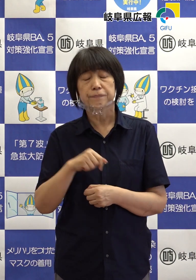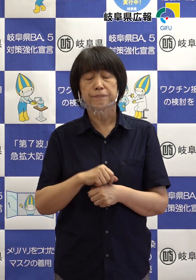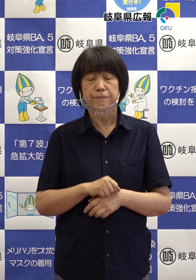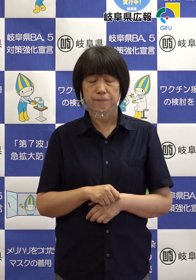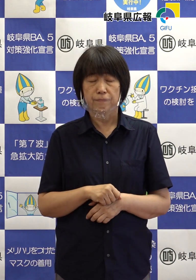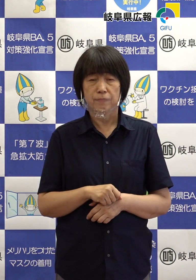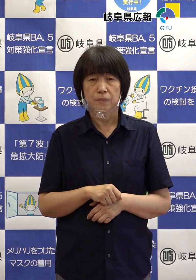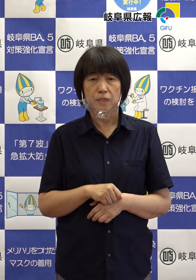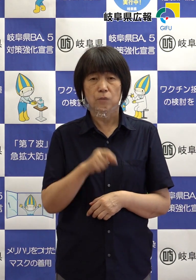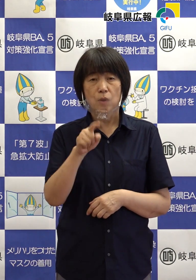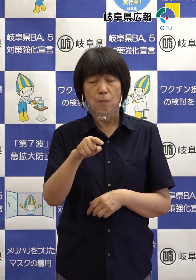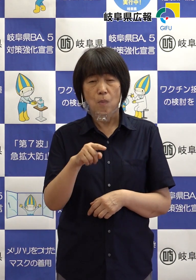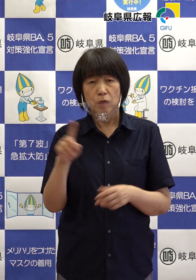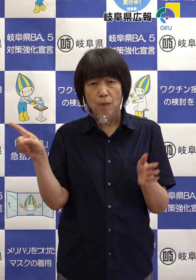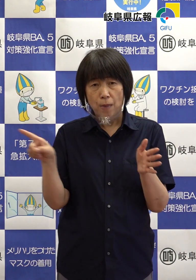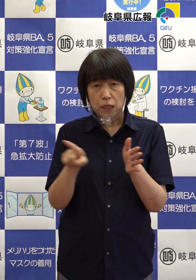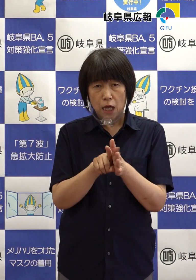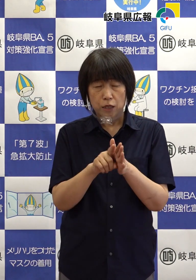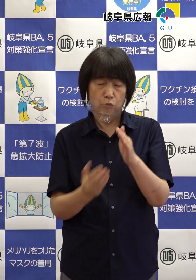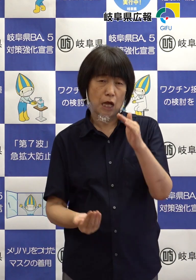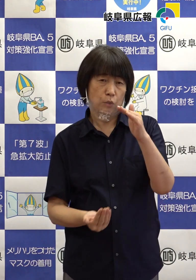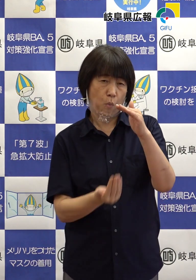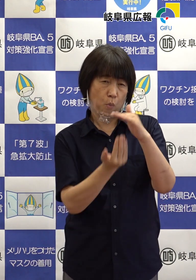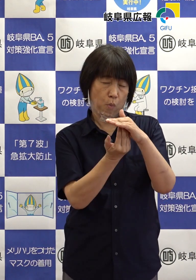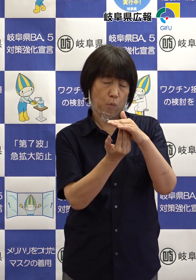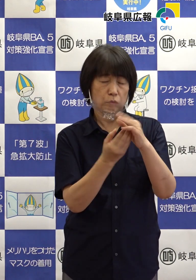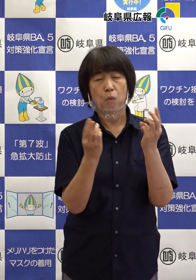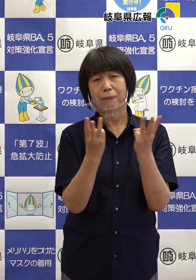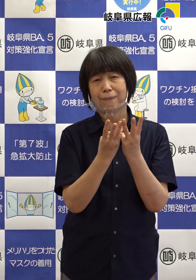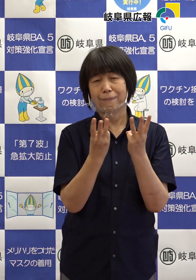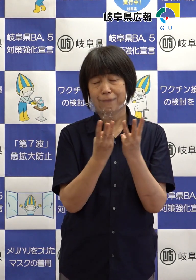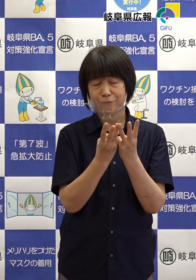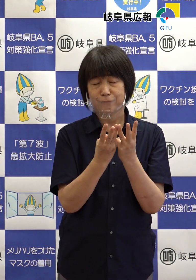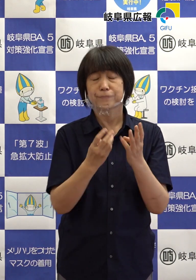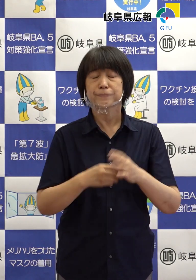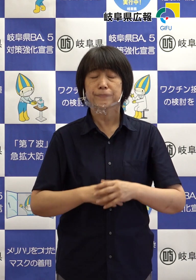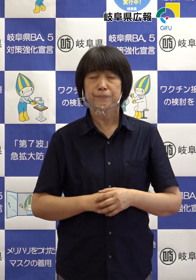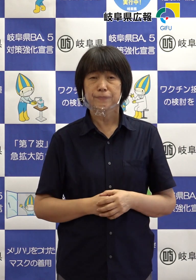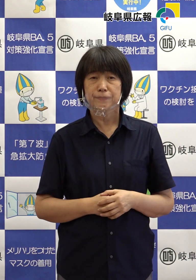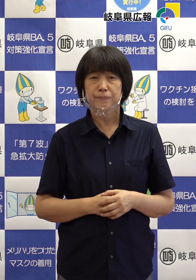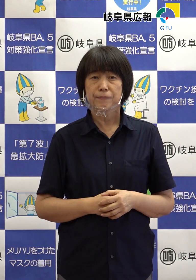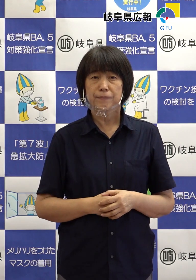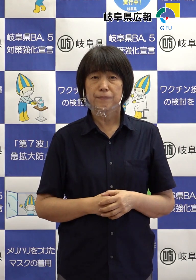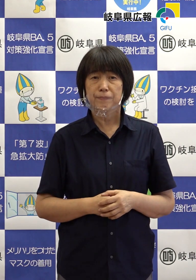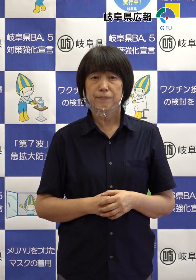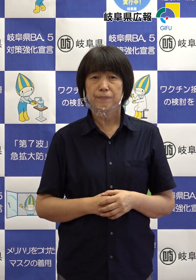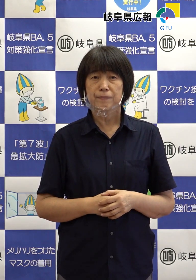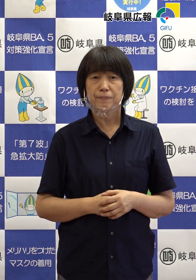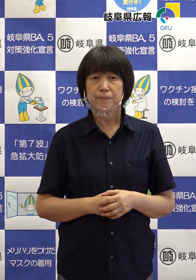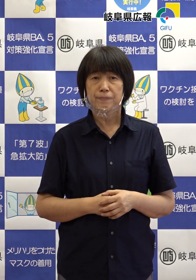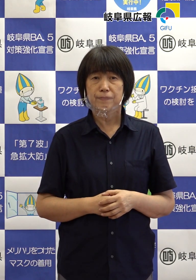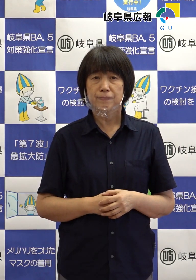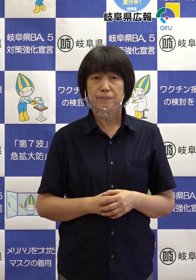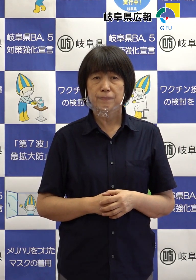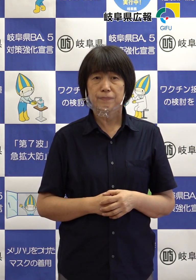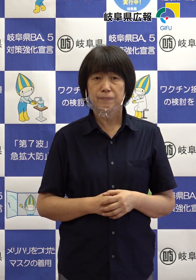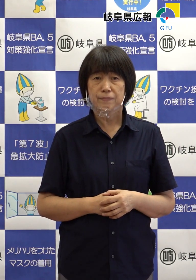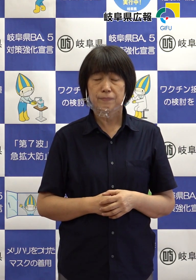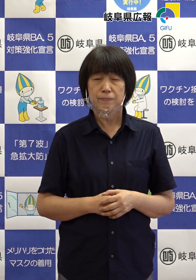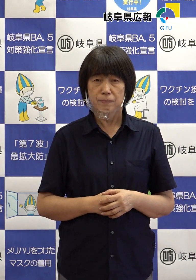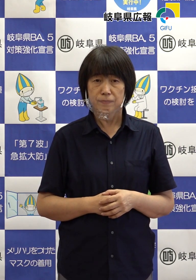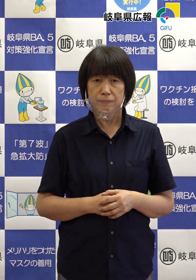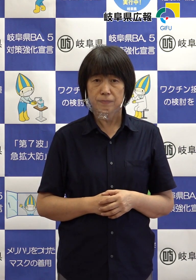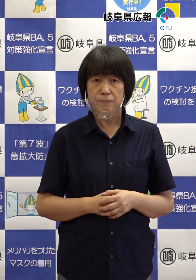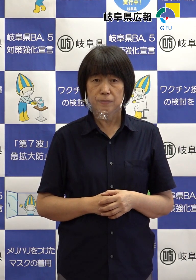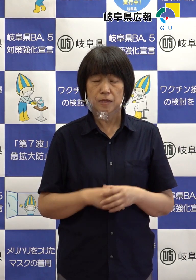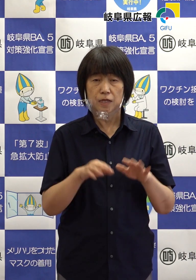過去最高更新をしてきたとということでていますまあ以上